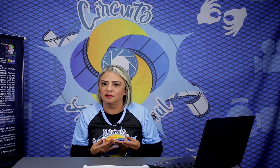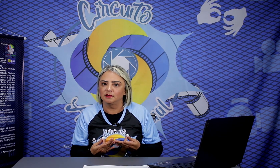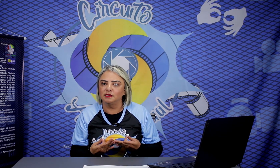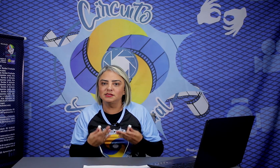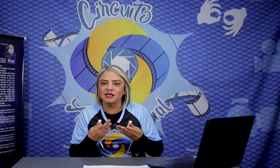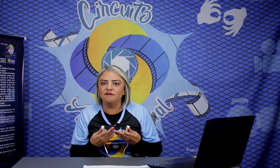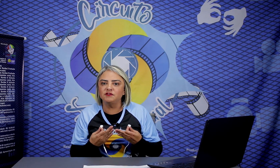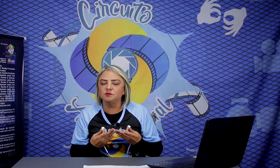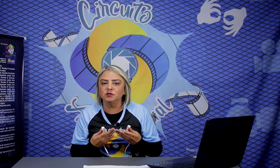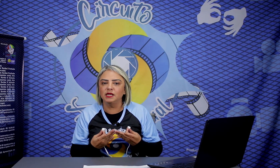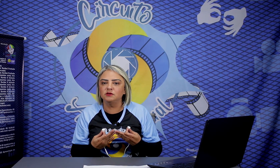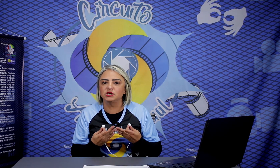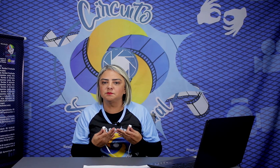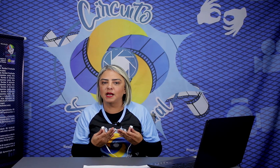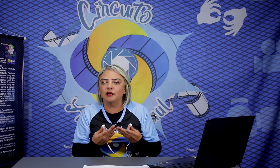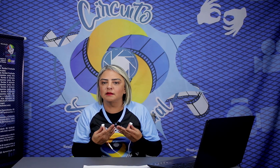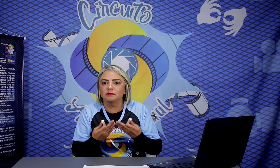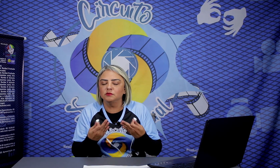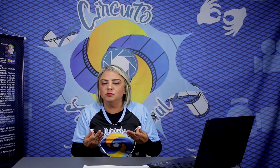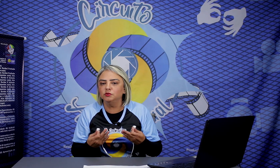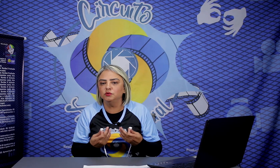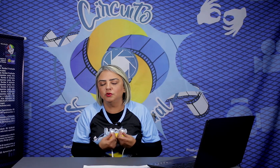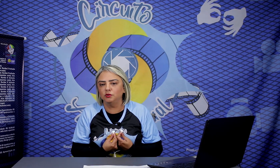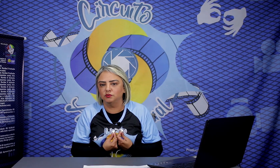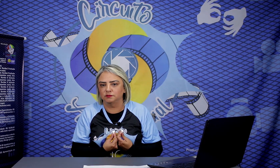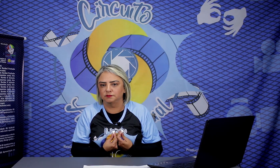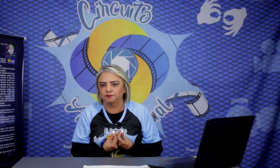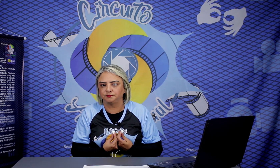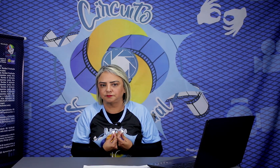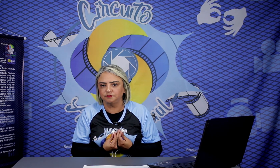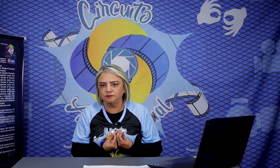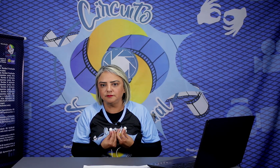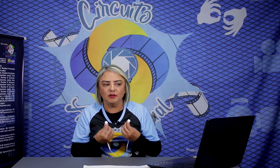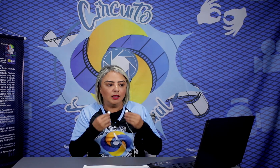que serve de modelo, gente, no mundo todo.